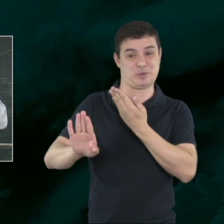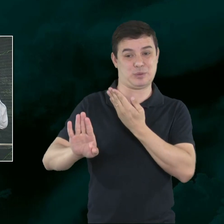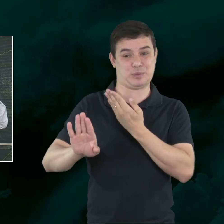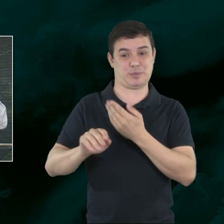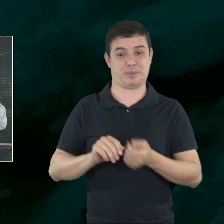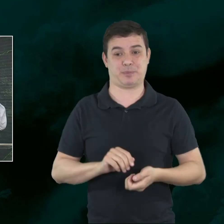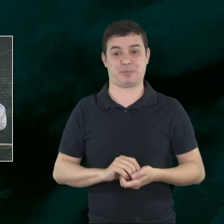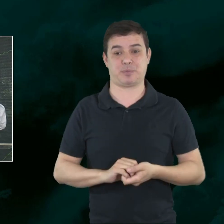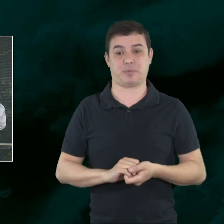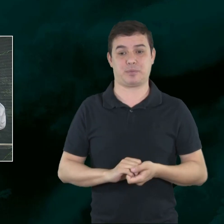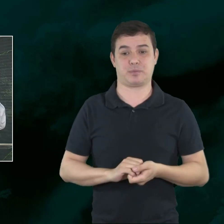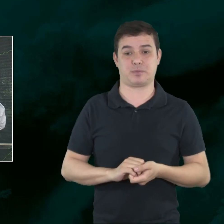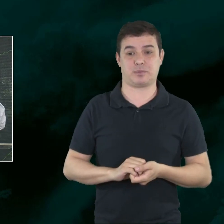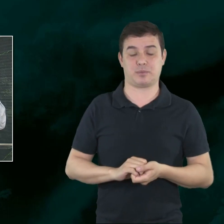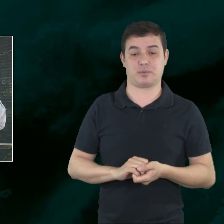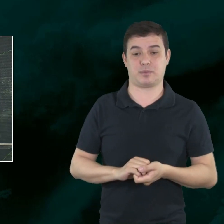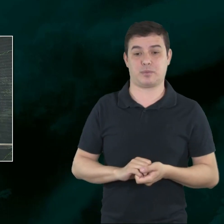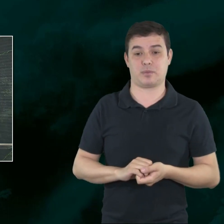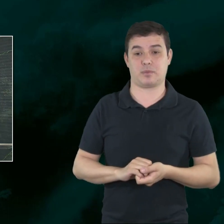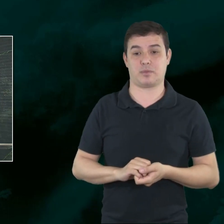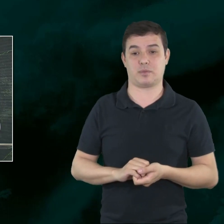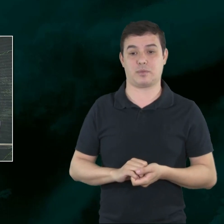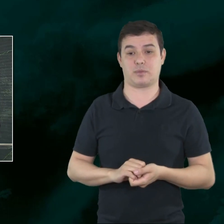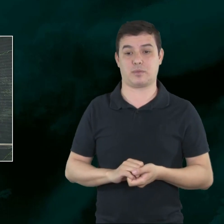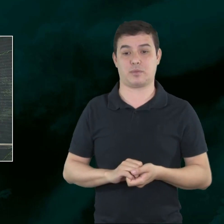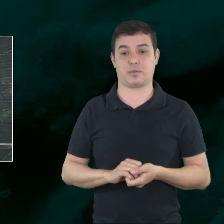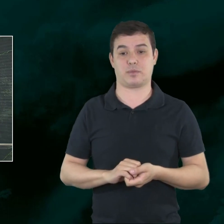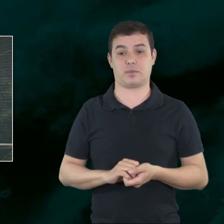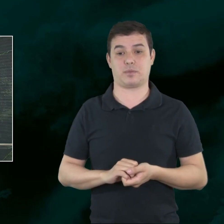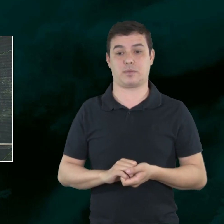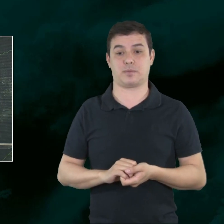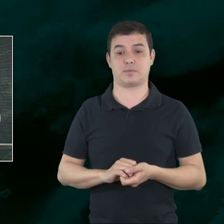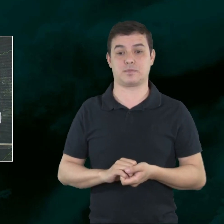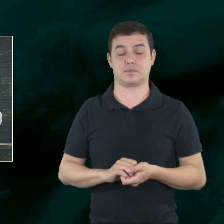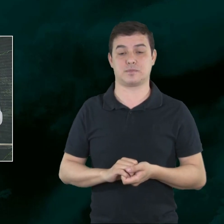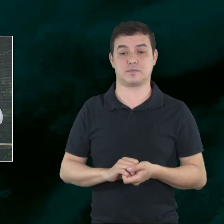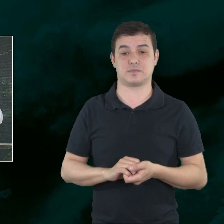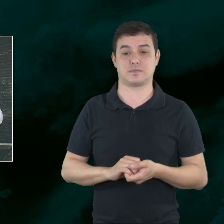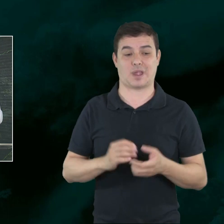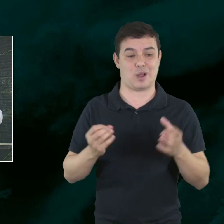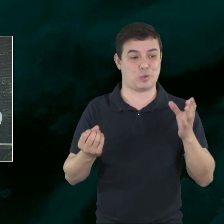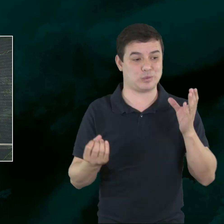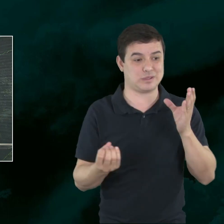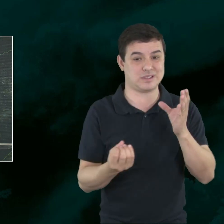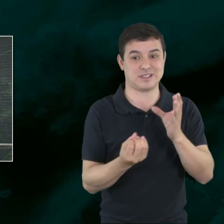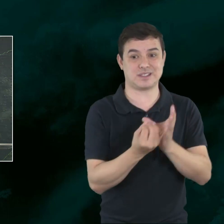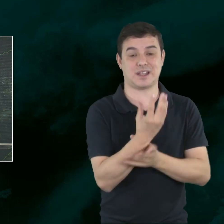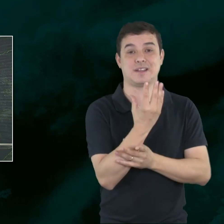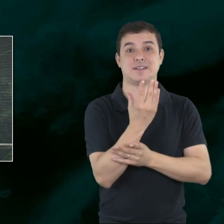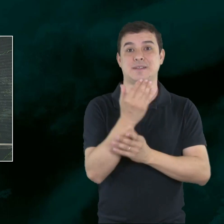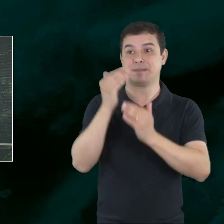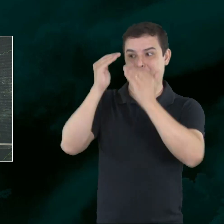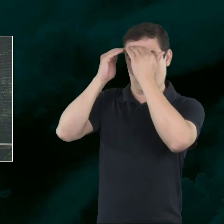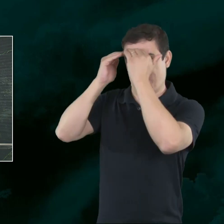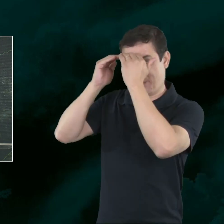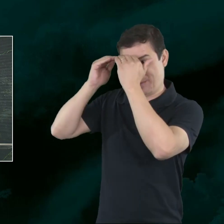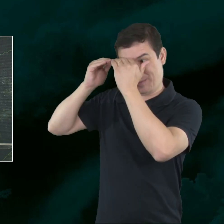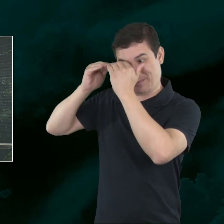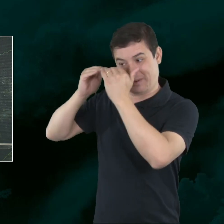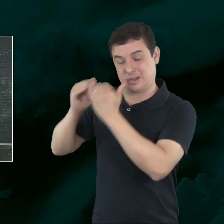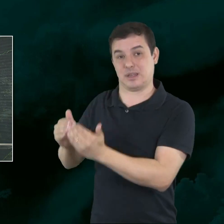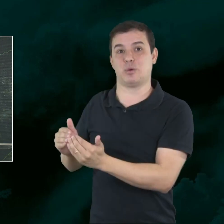é um momento mais sério, até mais solene. Acontecerá, né, uma rebelião, segundo